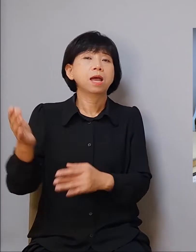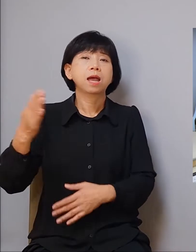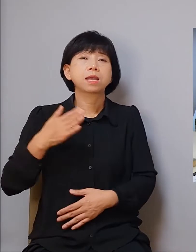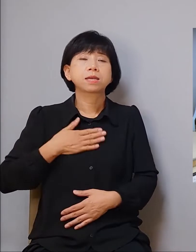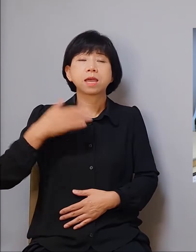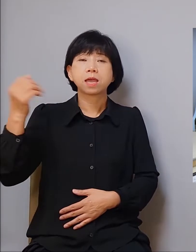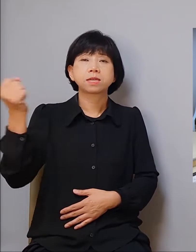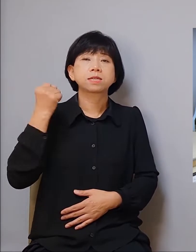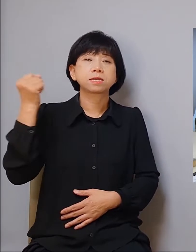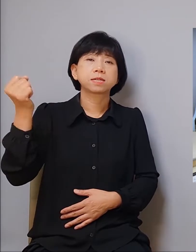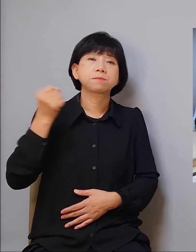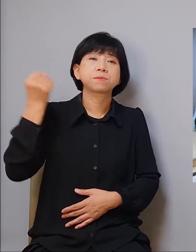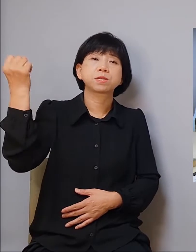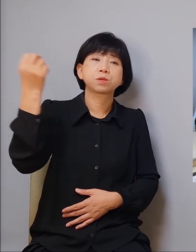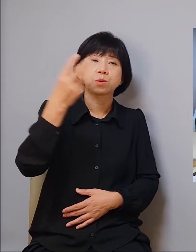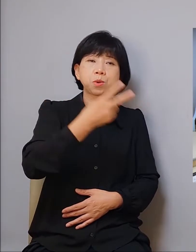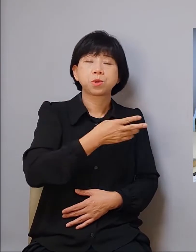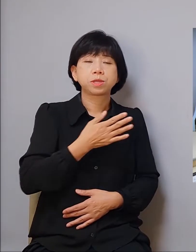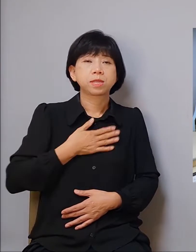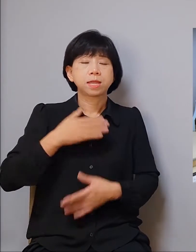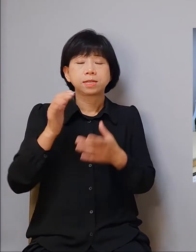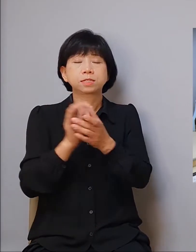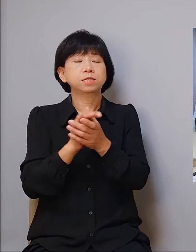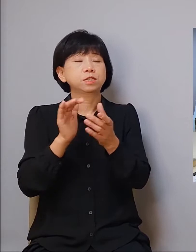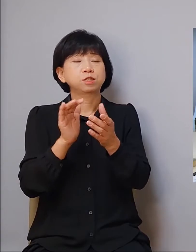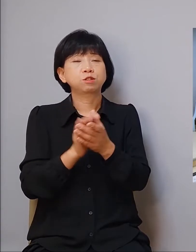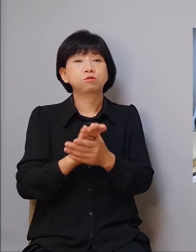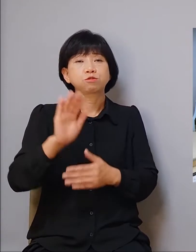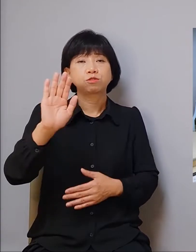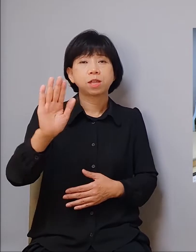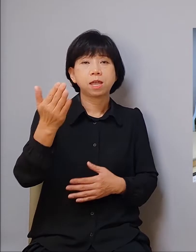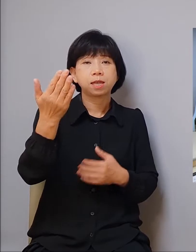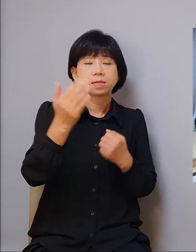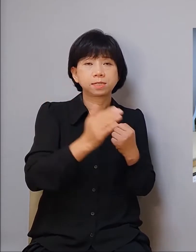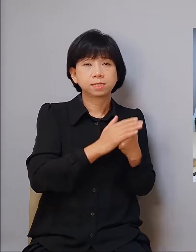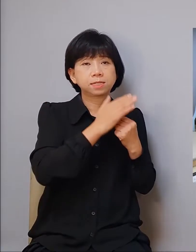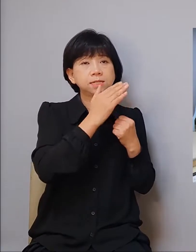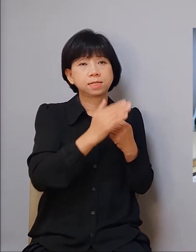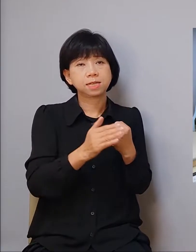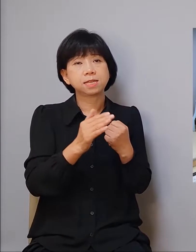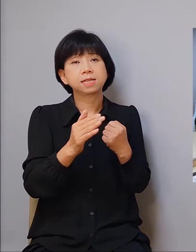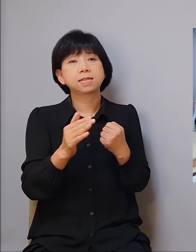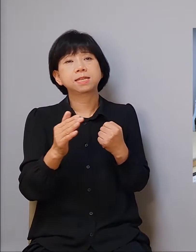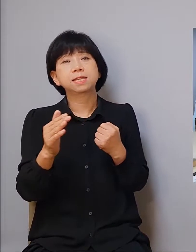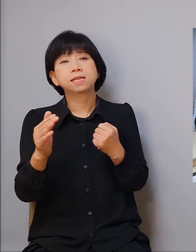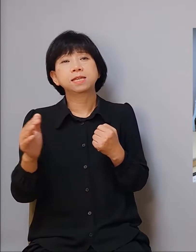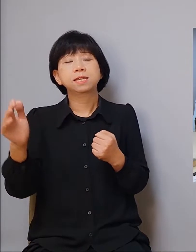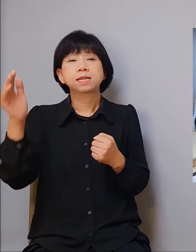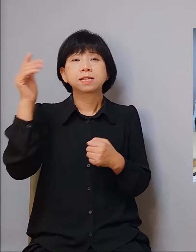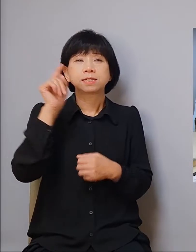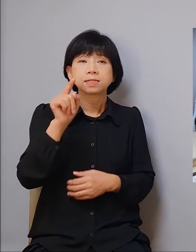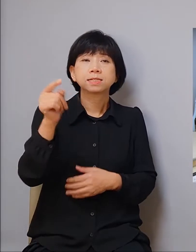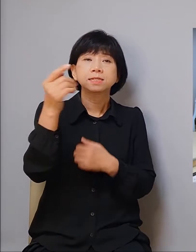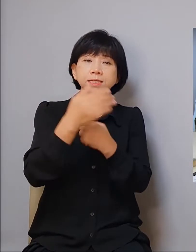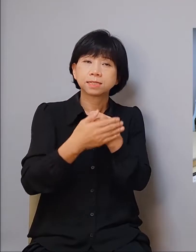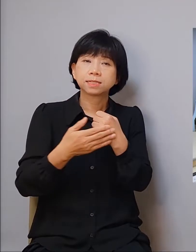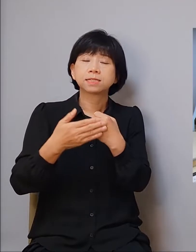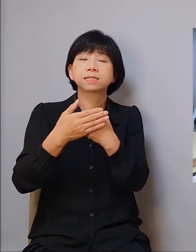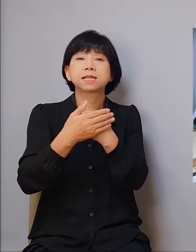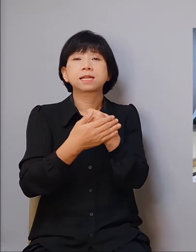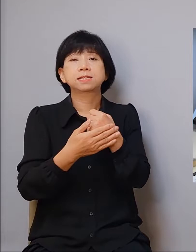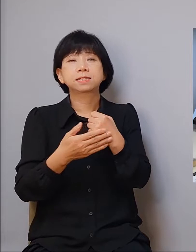예수는 나의 힘이요 내 친구 되시니